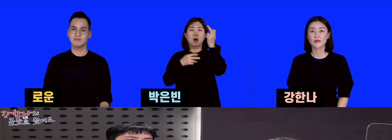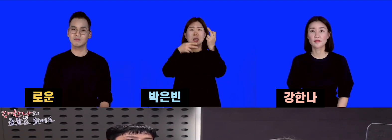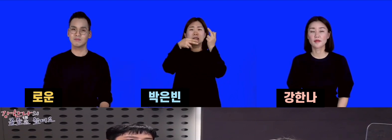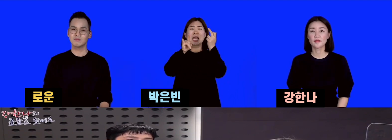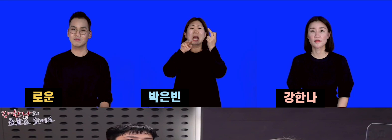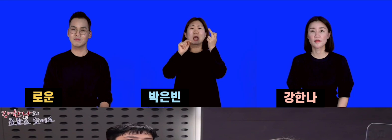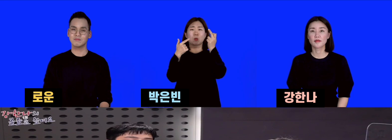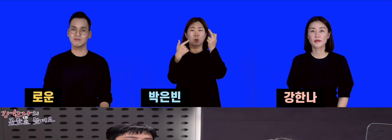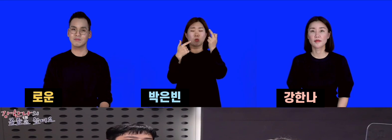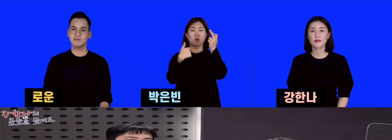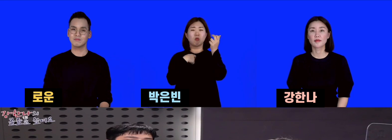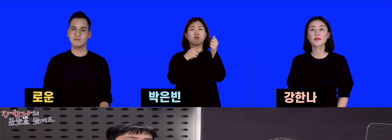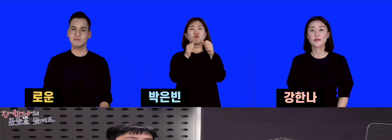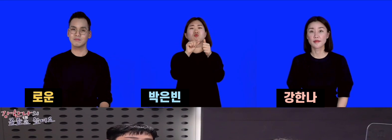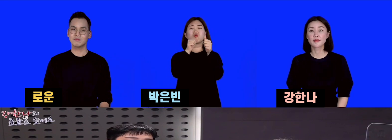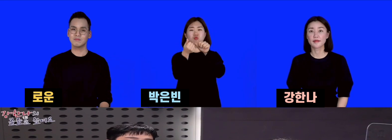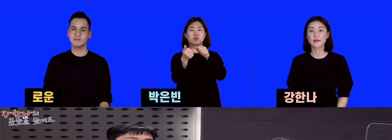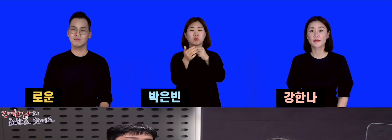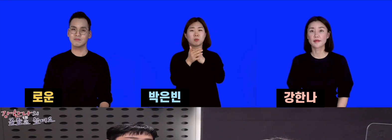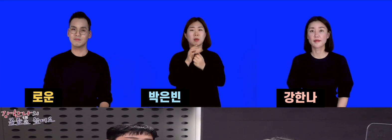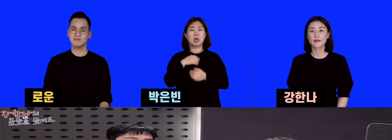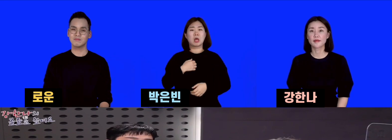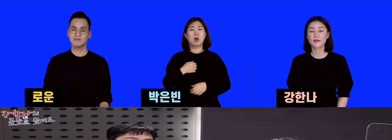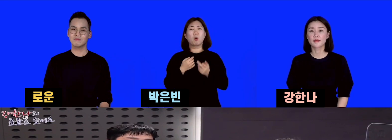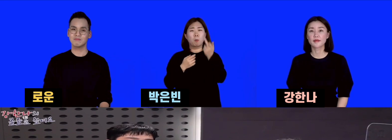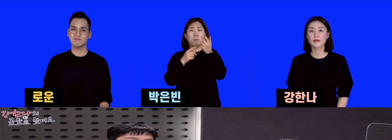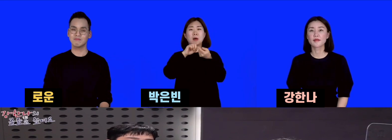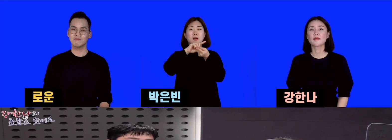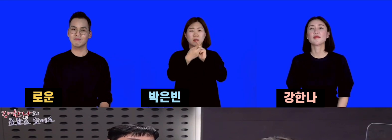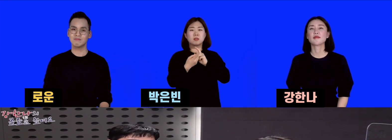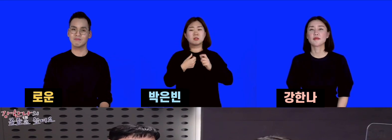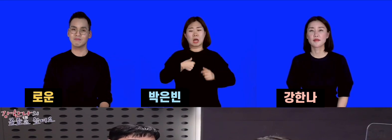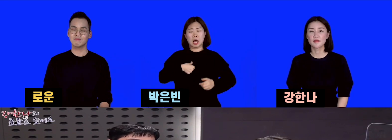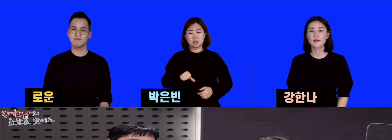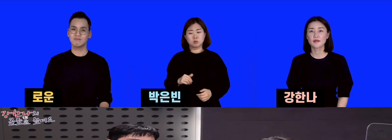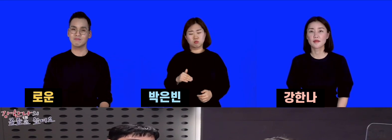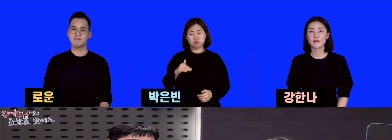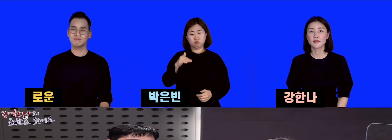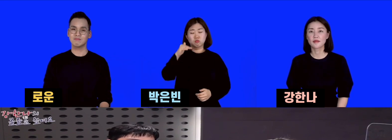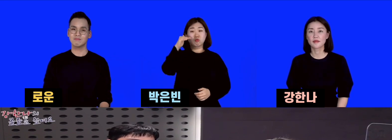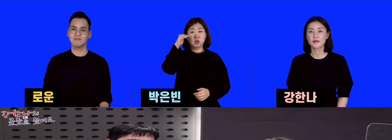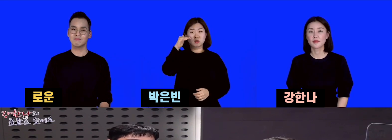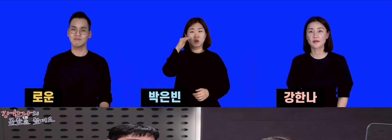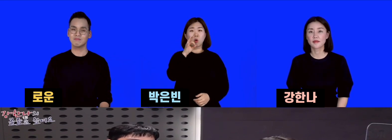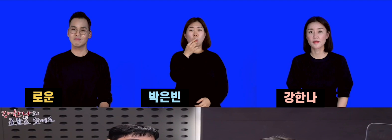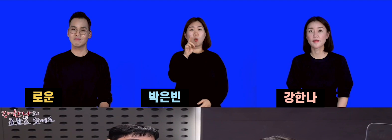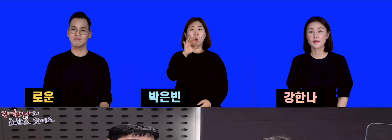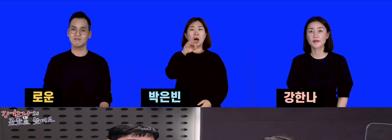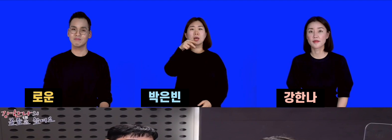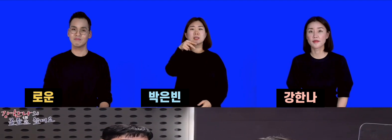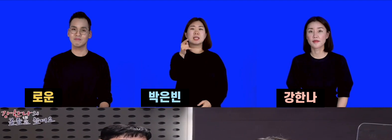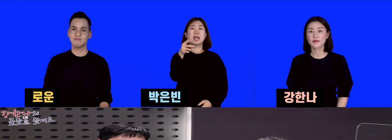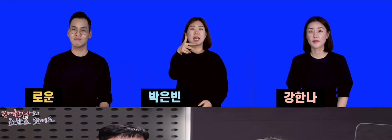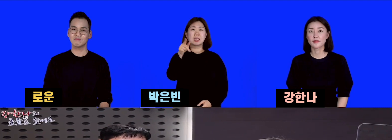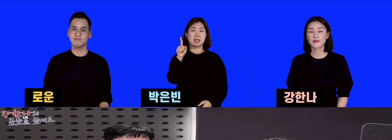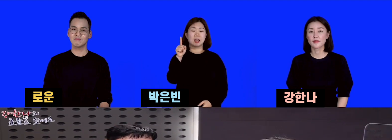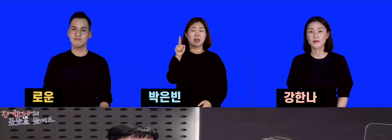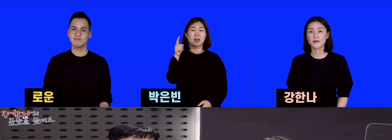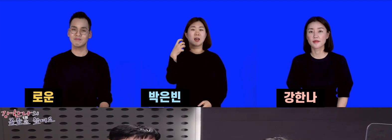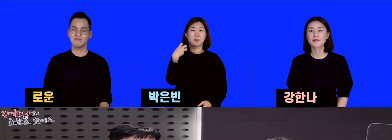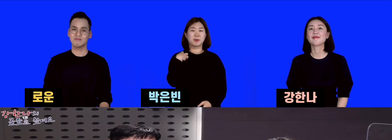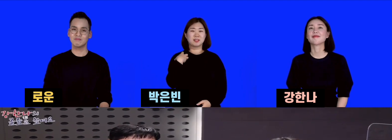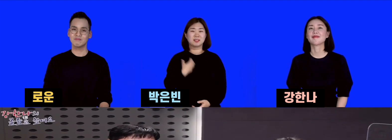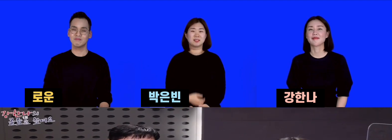세손이 이제 죽는 바람에 아들로서 키워진 그래서 왕세자로 자라난 그런 역할을